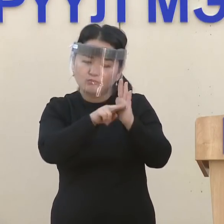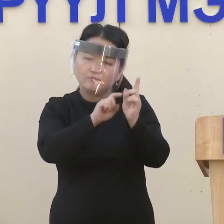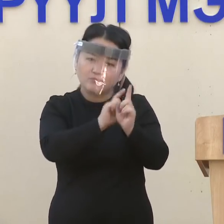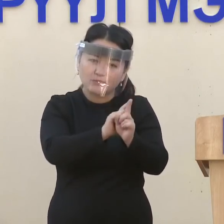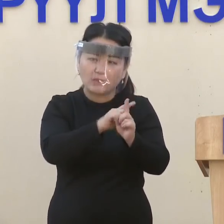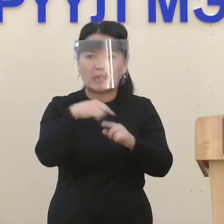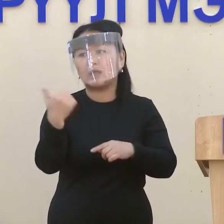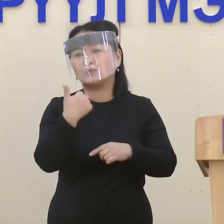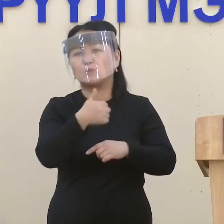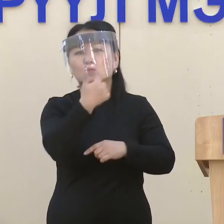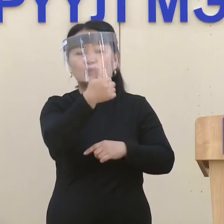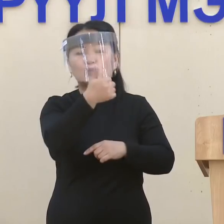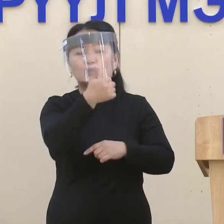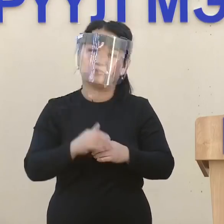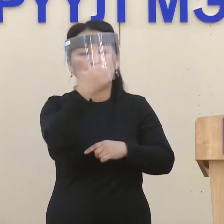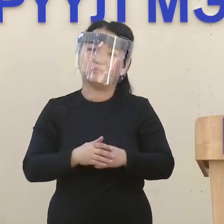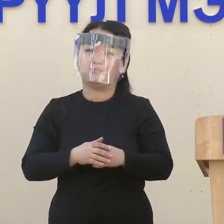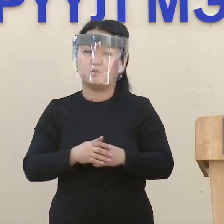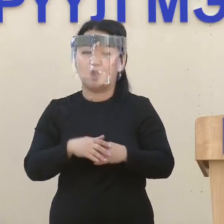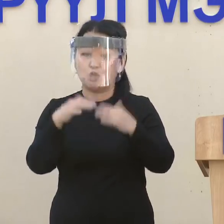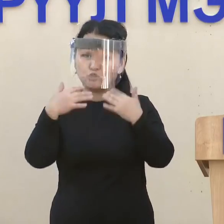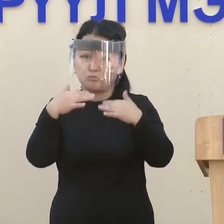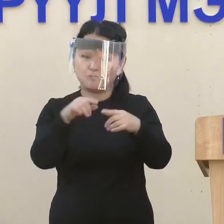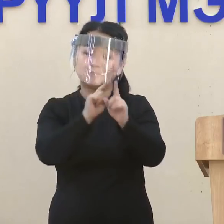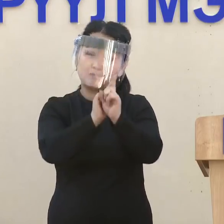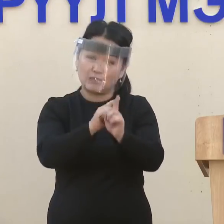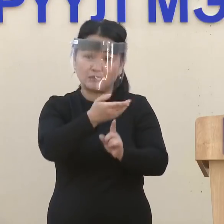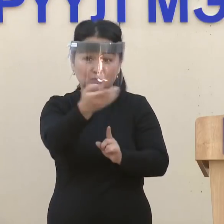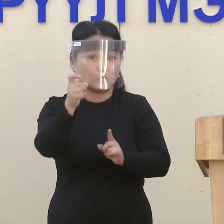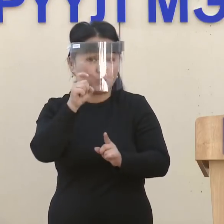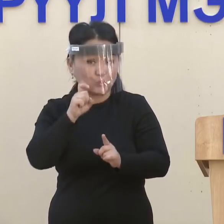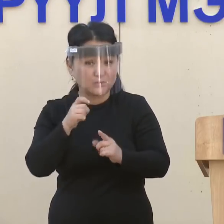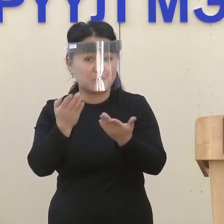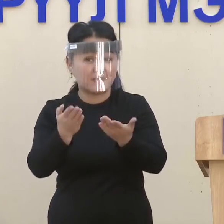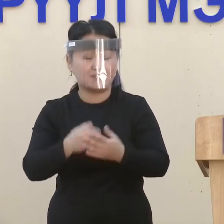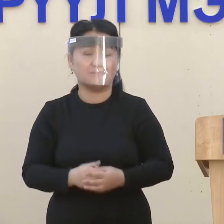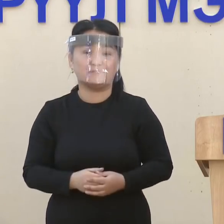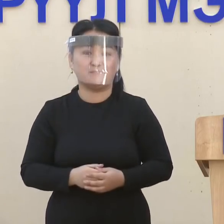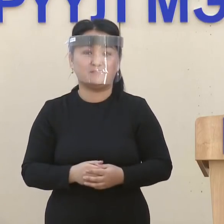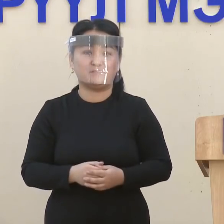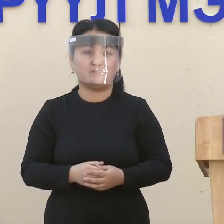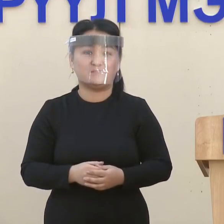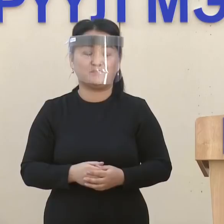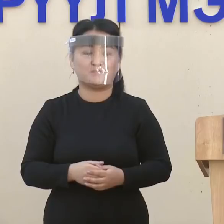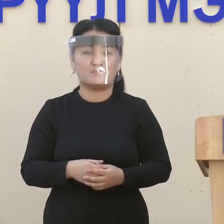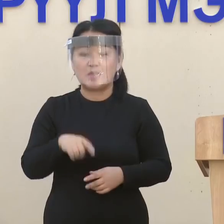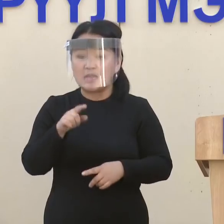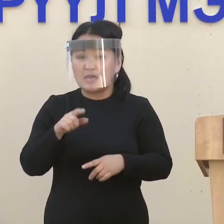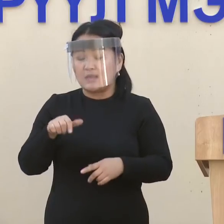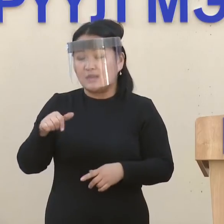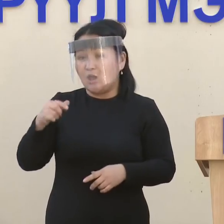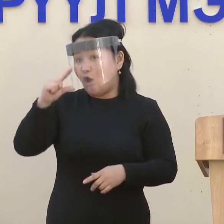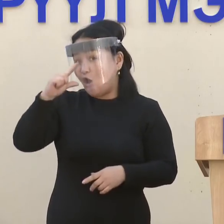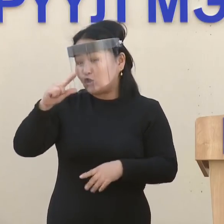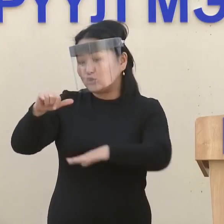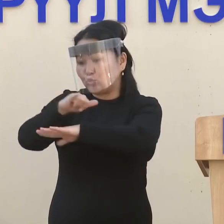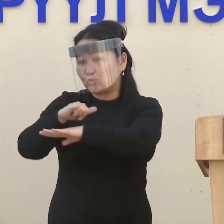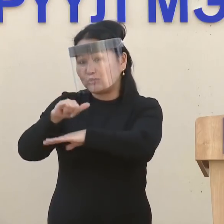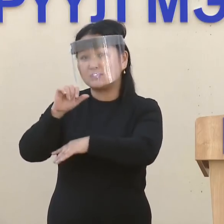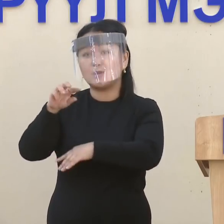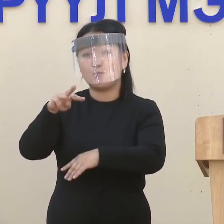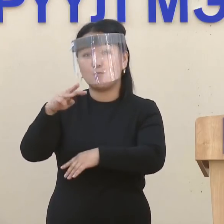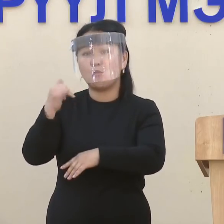байх гэсэн ийм одоо зөвлөмжүүдийг бас хэрэгжүүлээрэ гэдгийг та бүхнээсээ хүсье. За ялангуяа одоо бас Оросын холбооны улс мужуудад